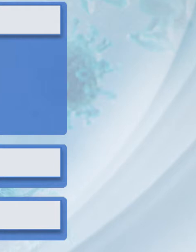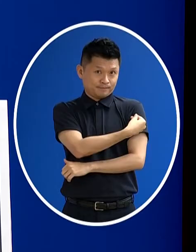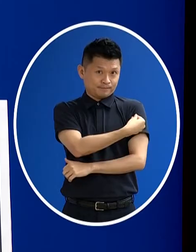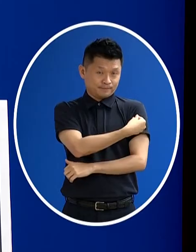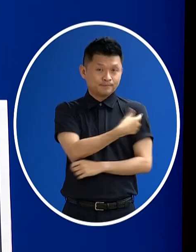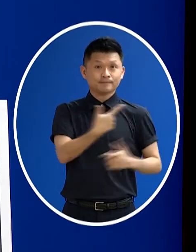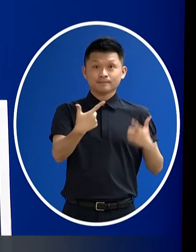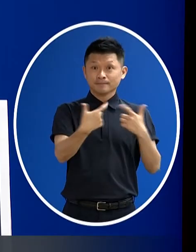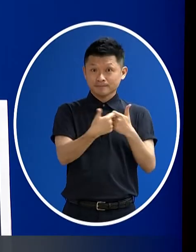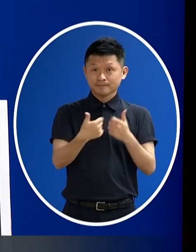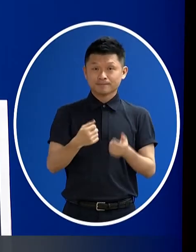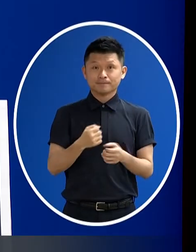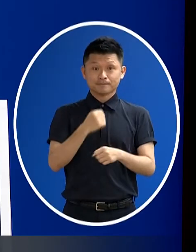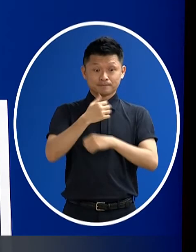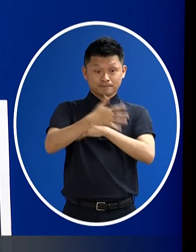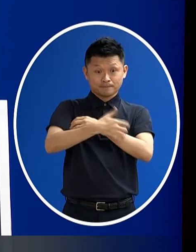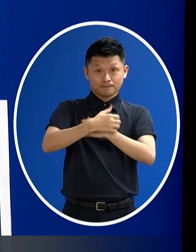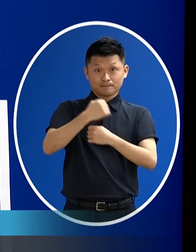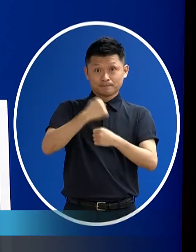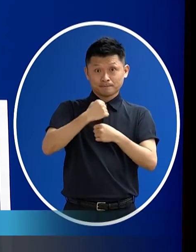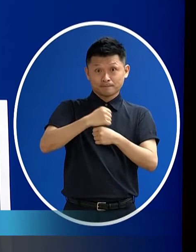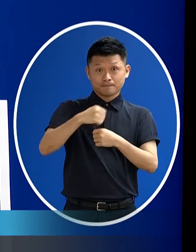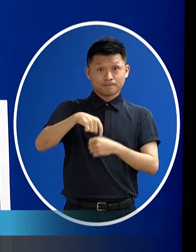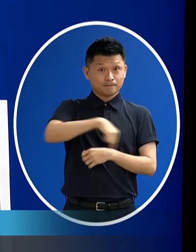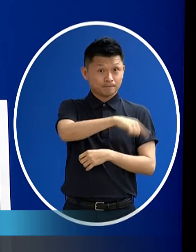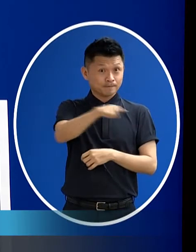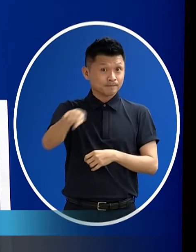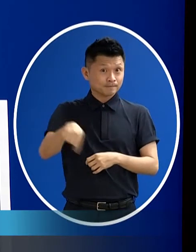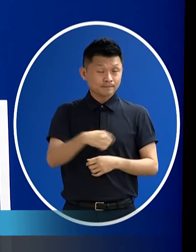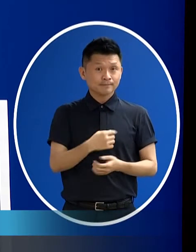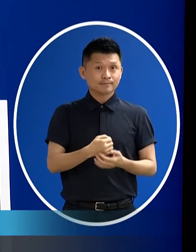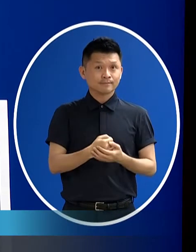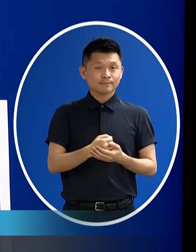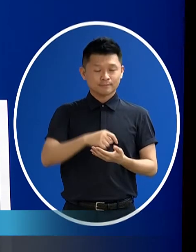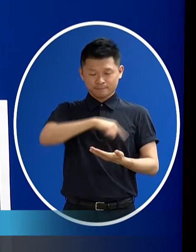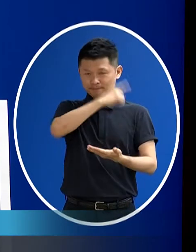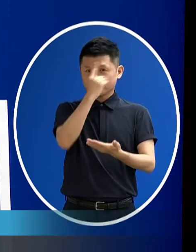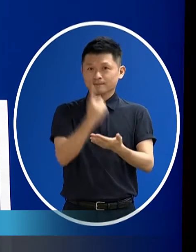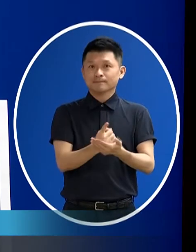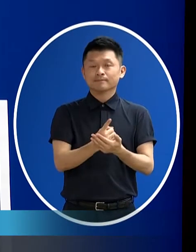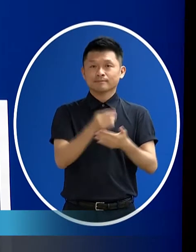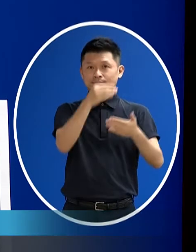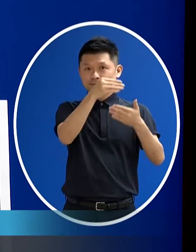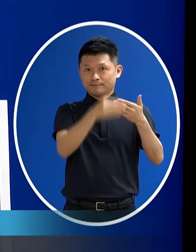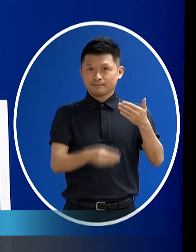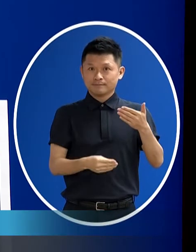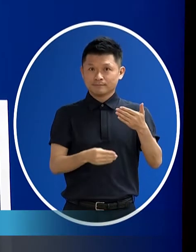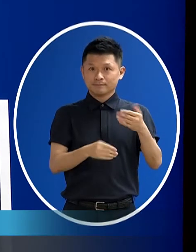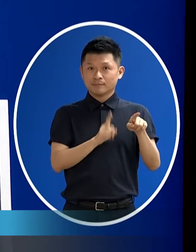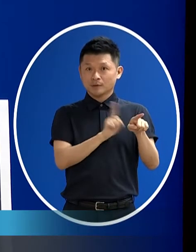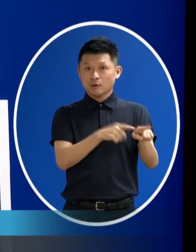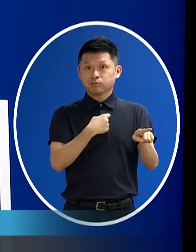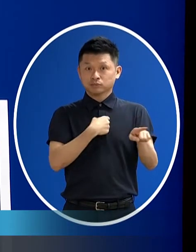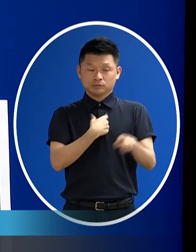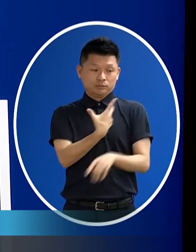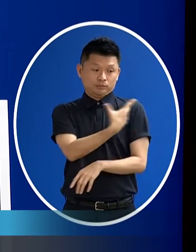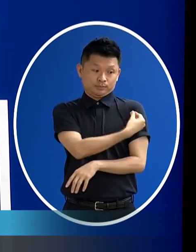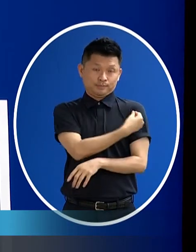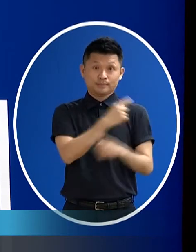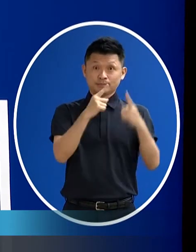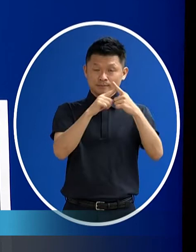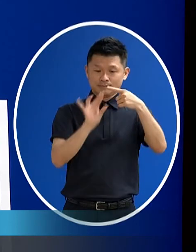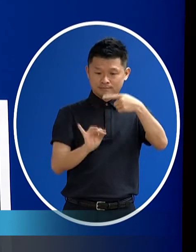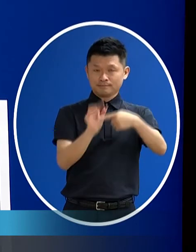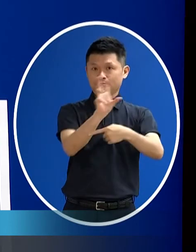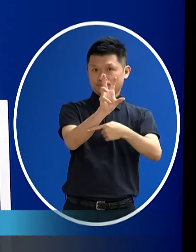机构。 全体工作人员，我们在指引里面规范，必须要疫苗施打率要达到